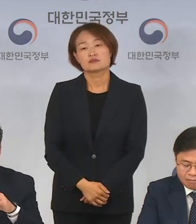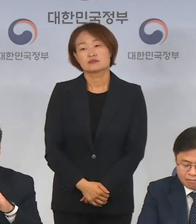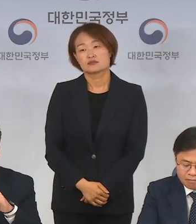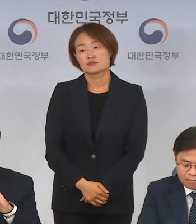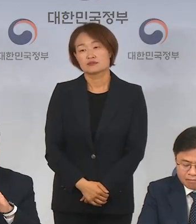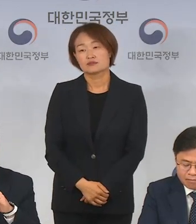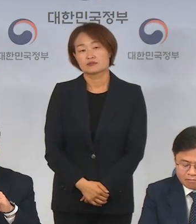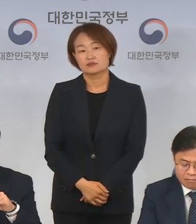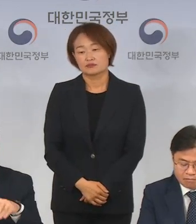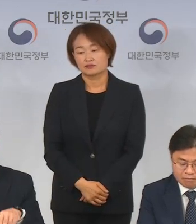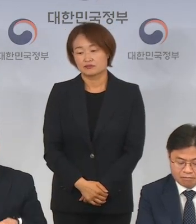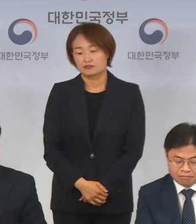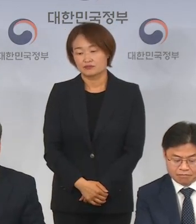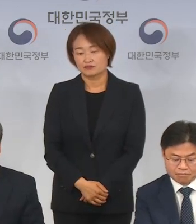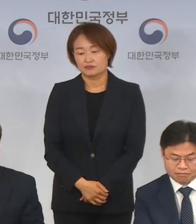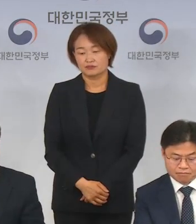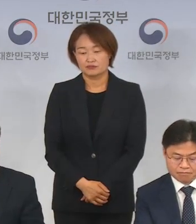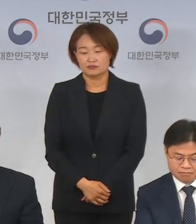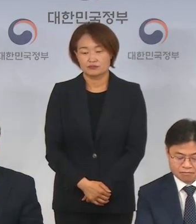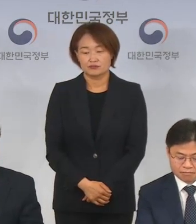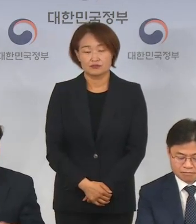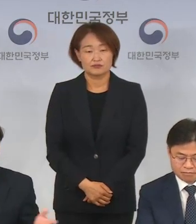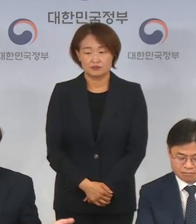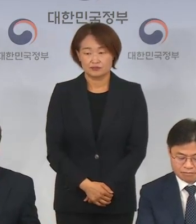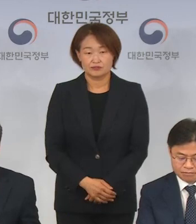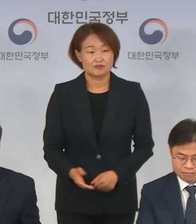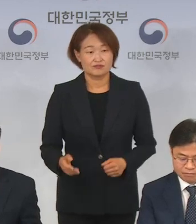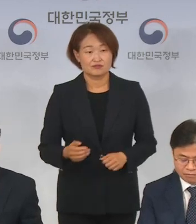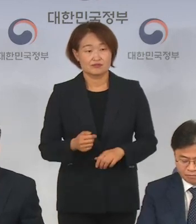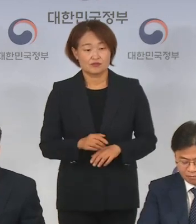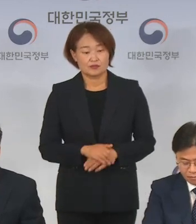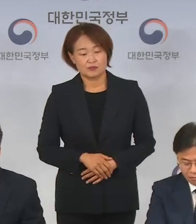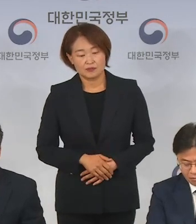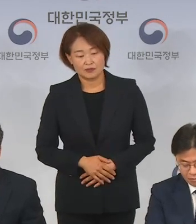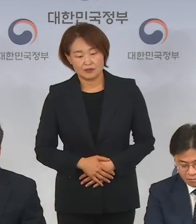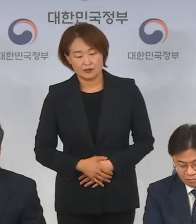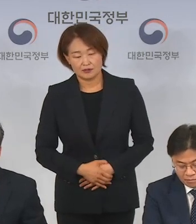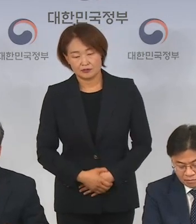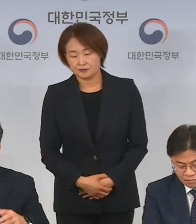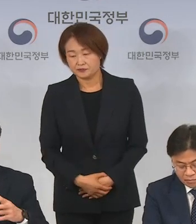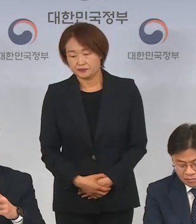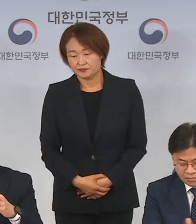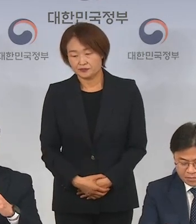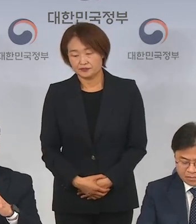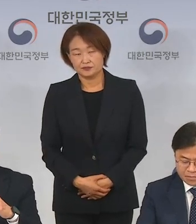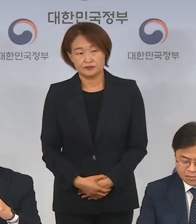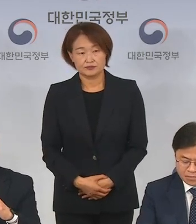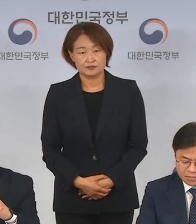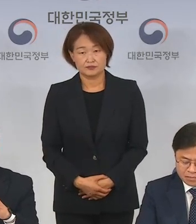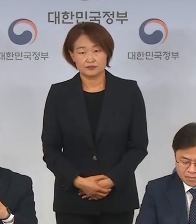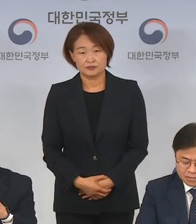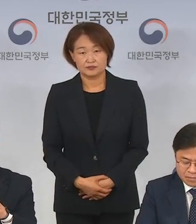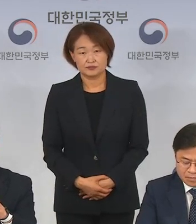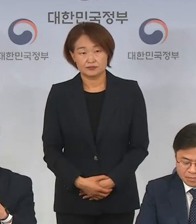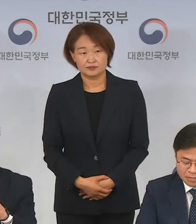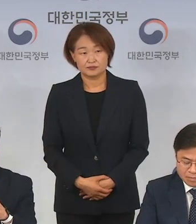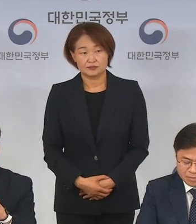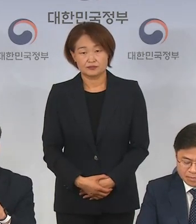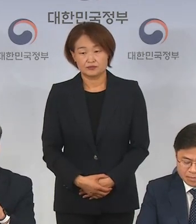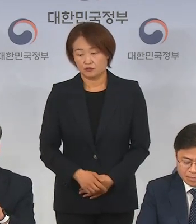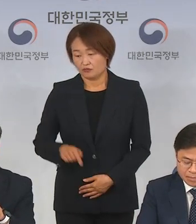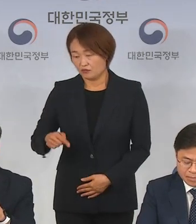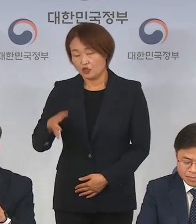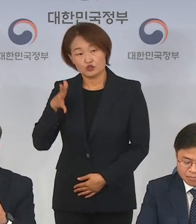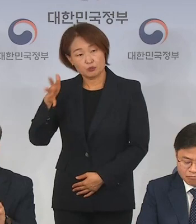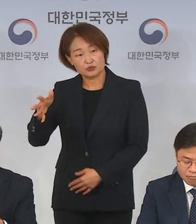예, 제가 후다한 부분 설명을 드리고 좀 기술적인 부분에 대해서는 위원장께 답변을 드리겠습니다. 당연히 지금 저희들도 거기 가시는